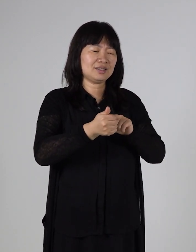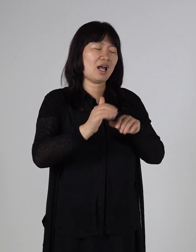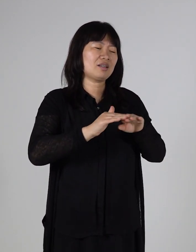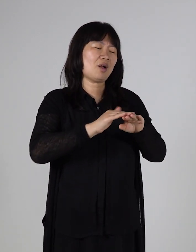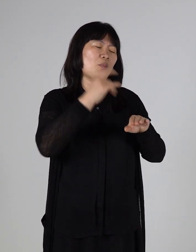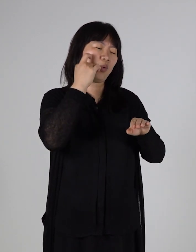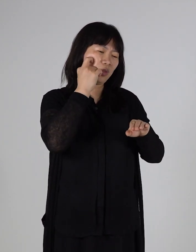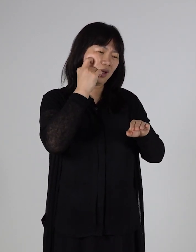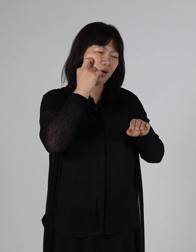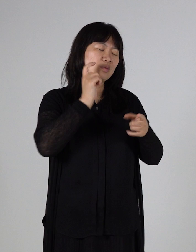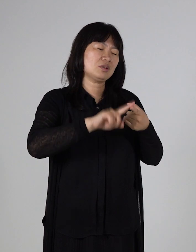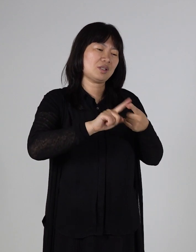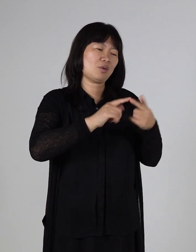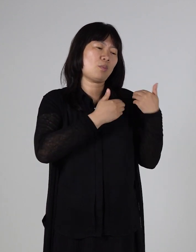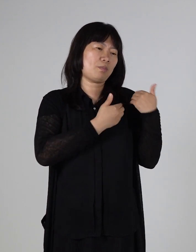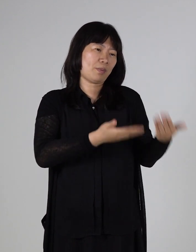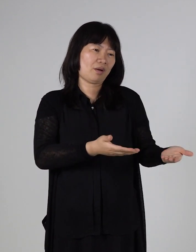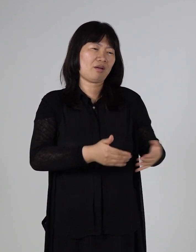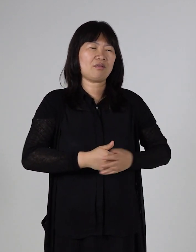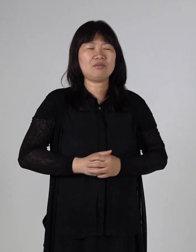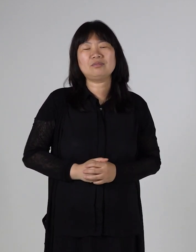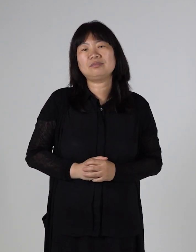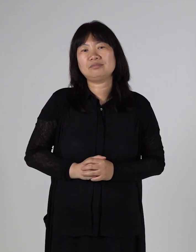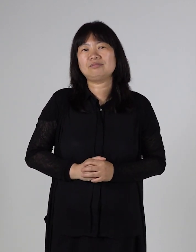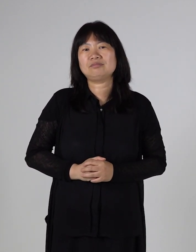않고 벌어져 있단 말이에요.